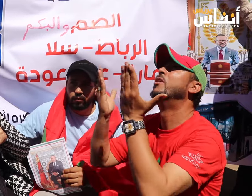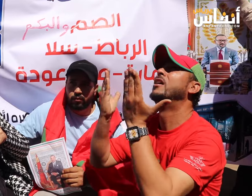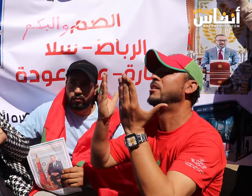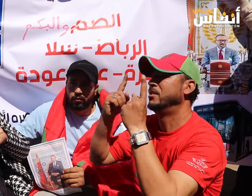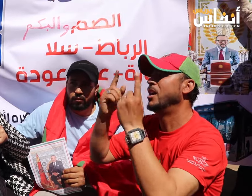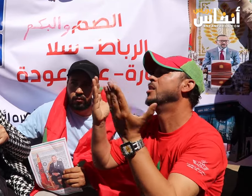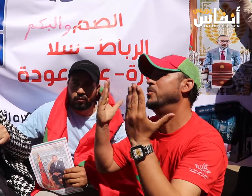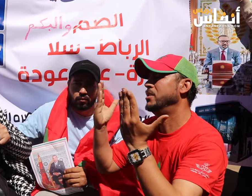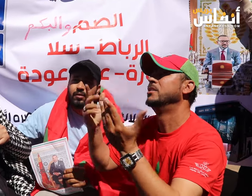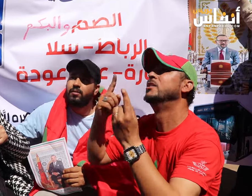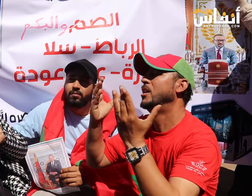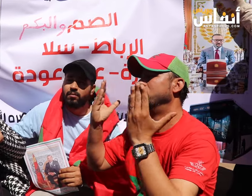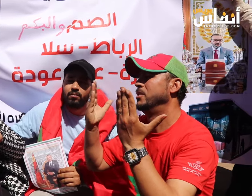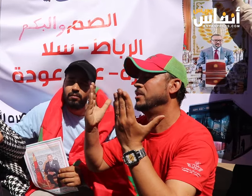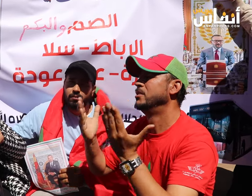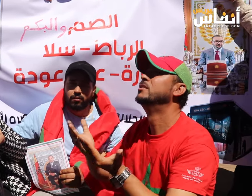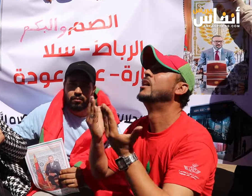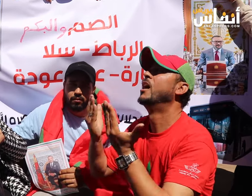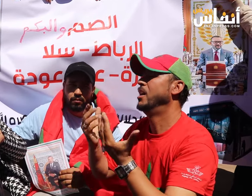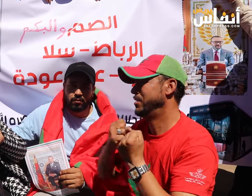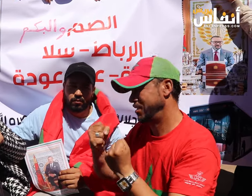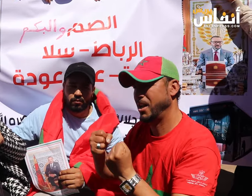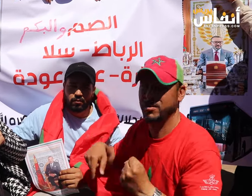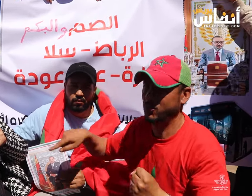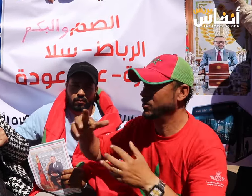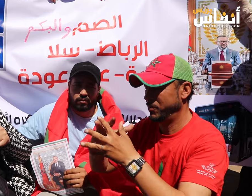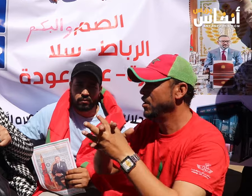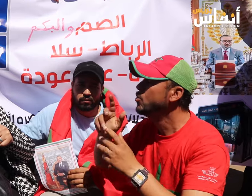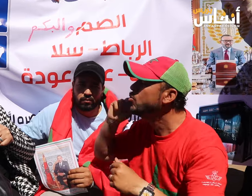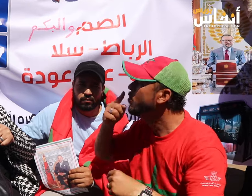باش يوكل وليداته.